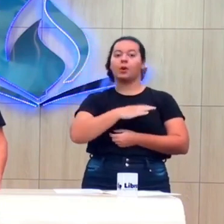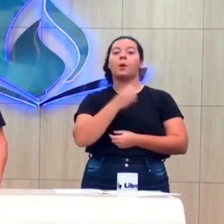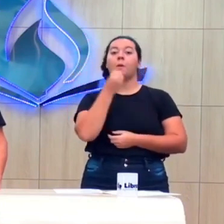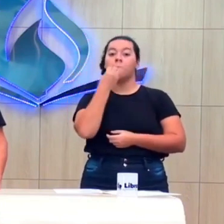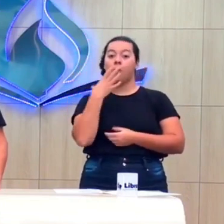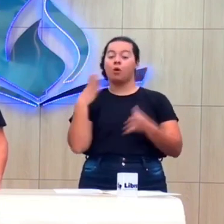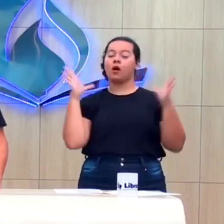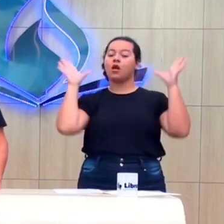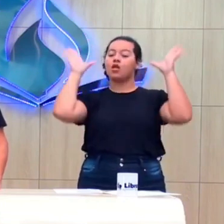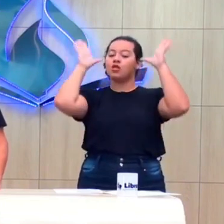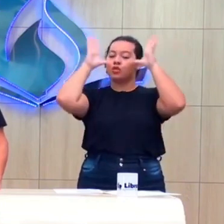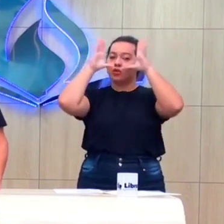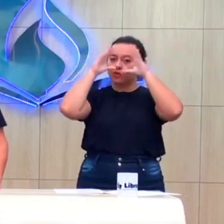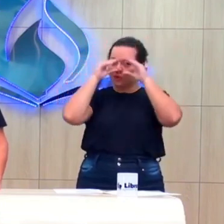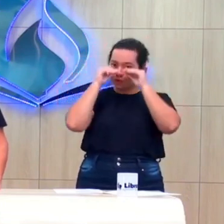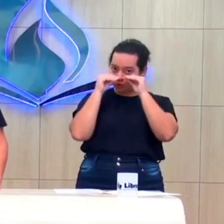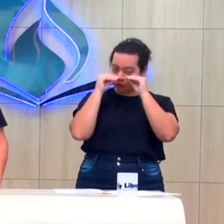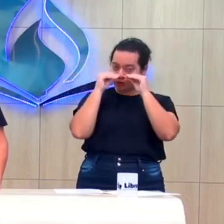noite.